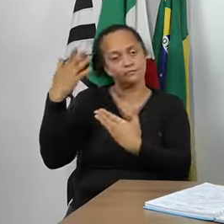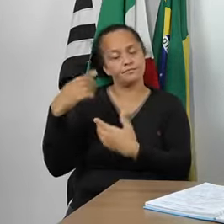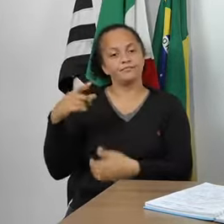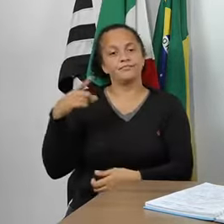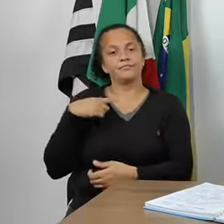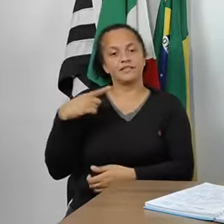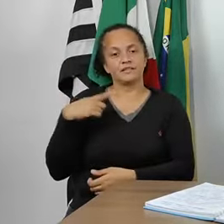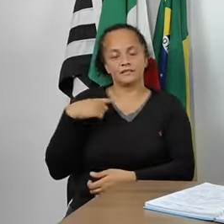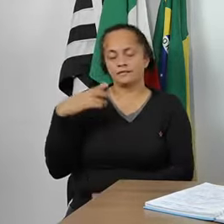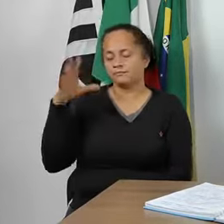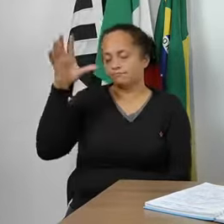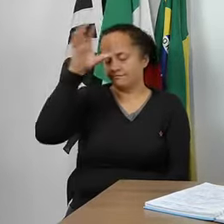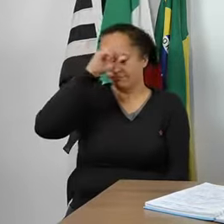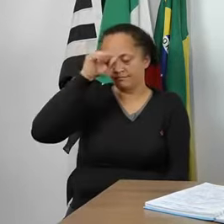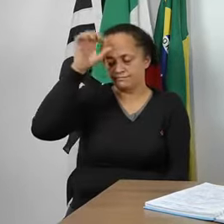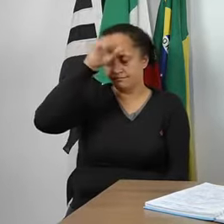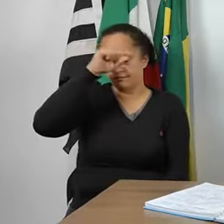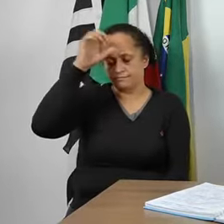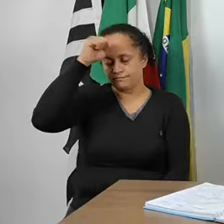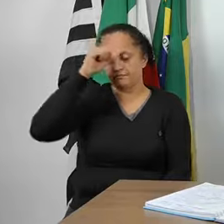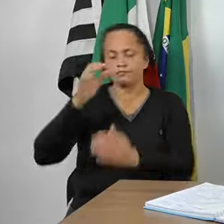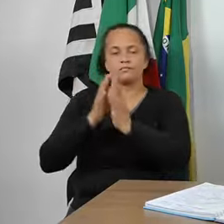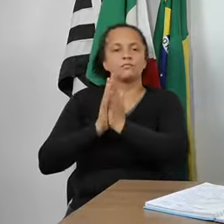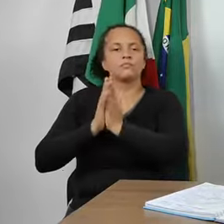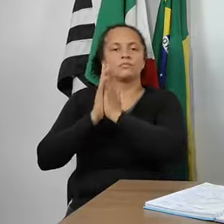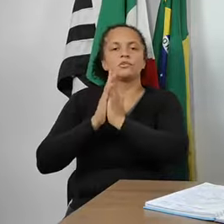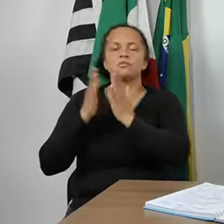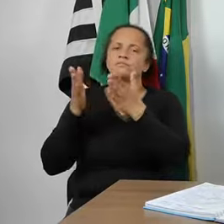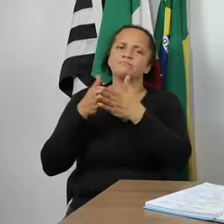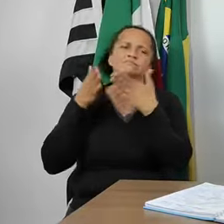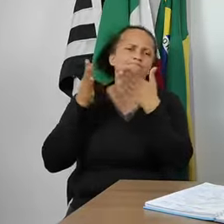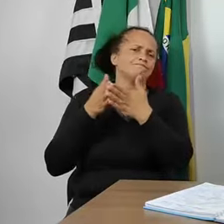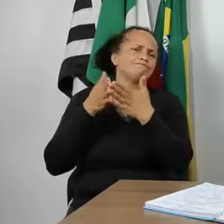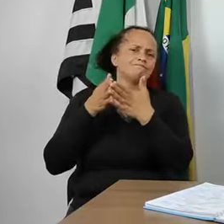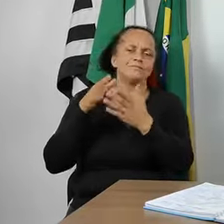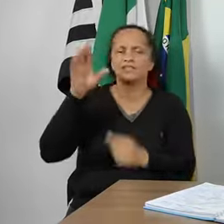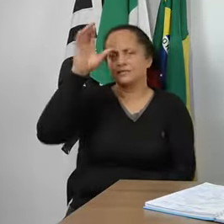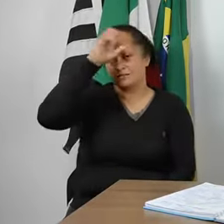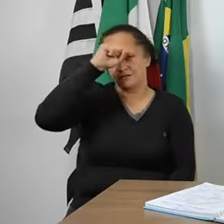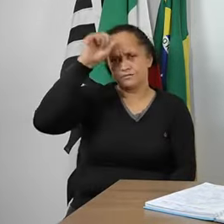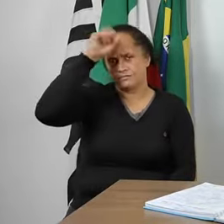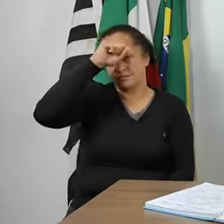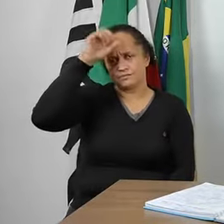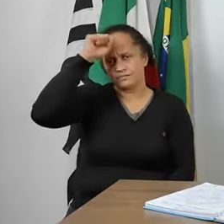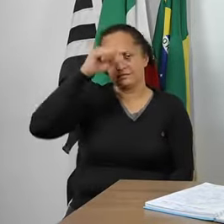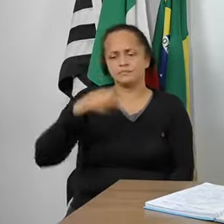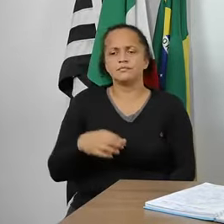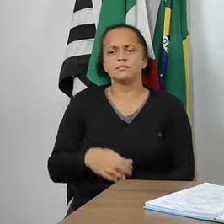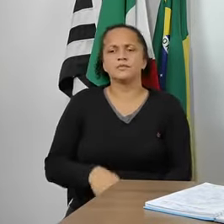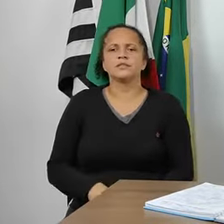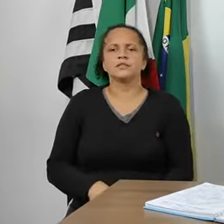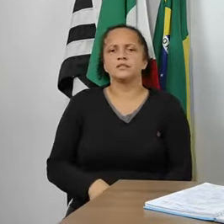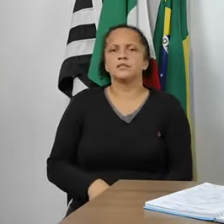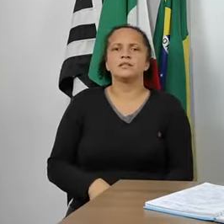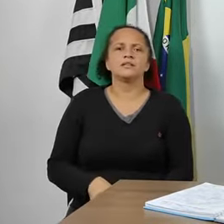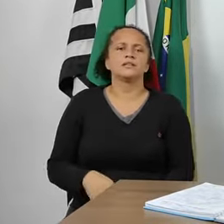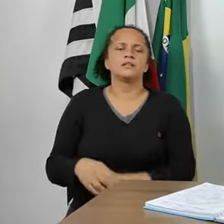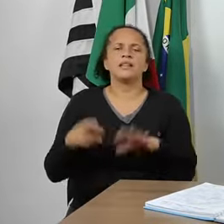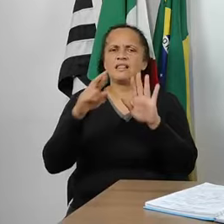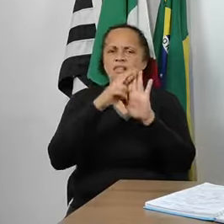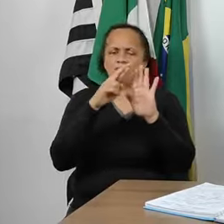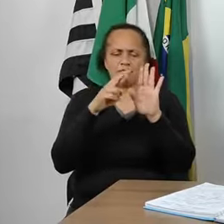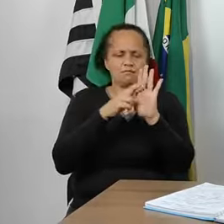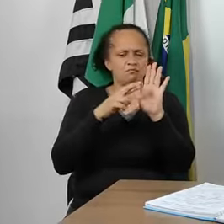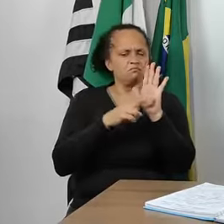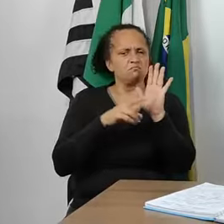nós temos aprendido tanto sobre oração em línguas, aprendendo tanto sobre princípios, né, sobre as leis da